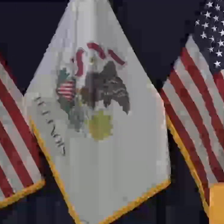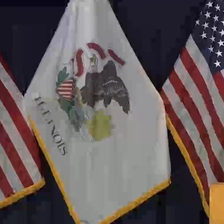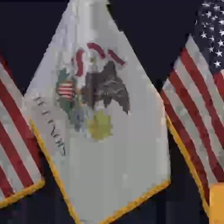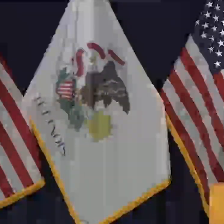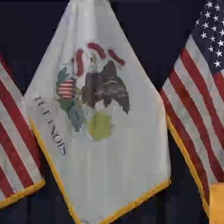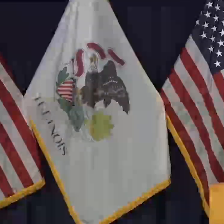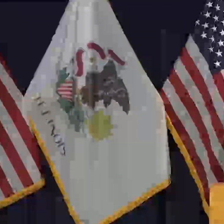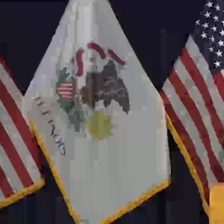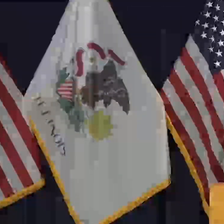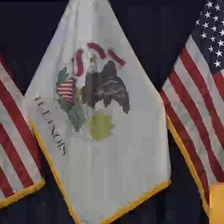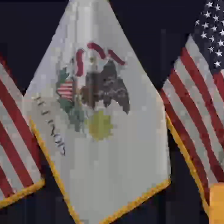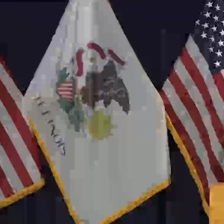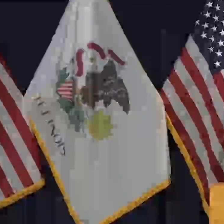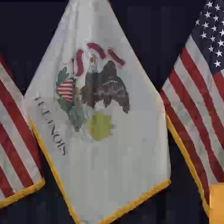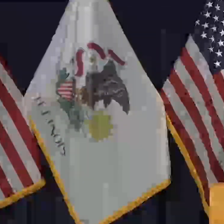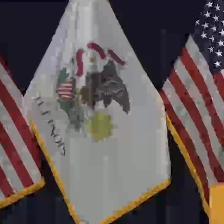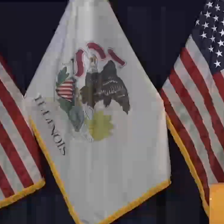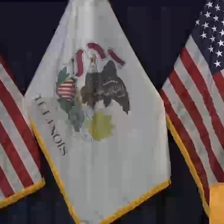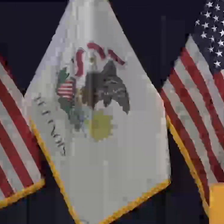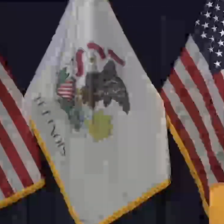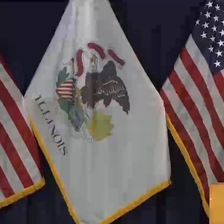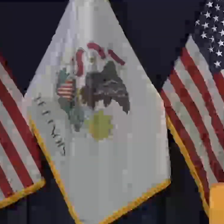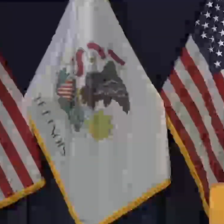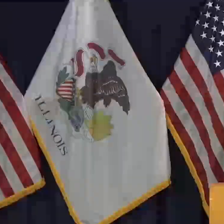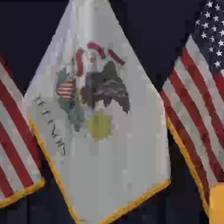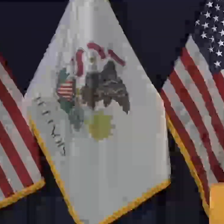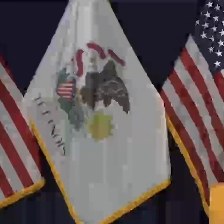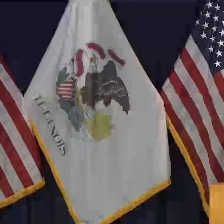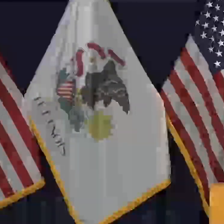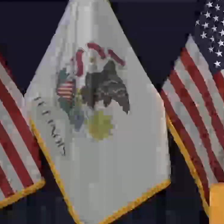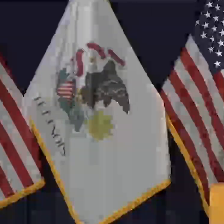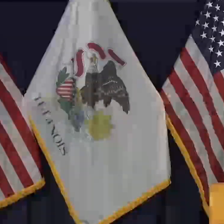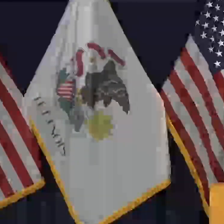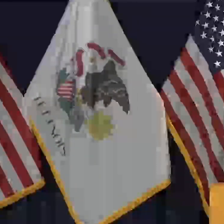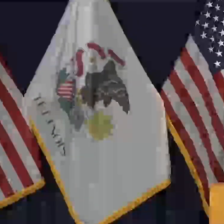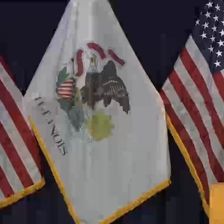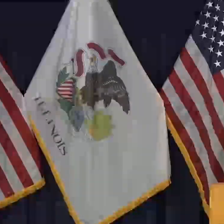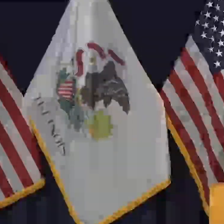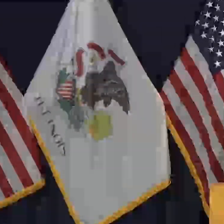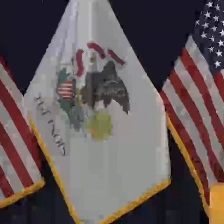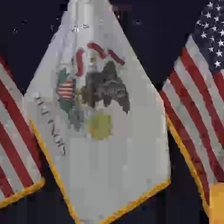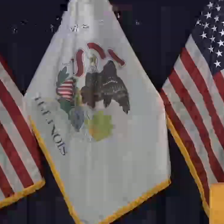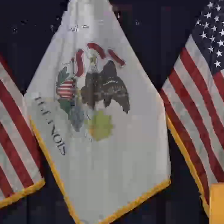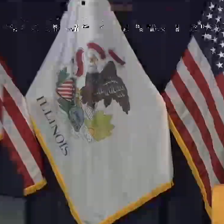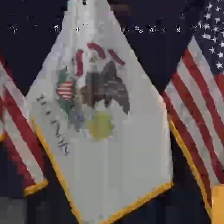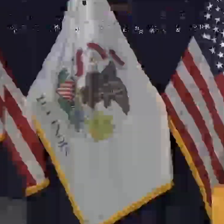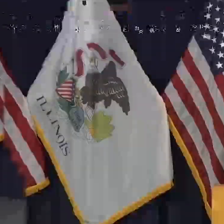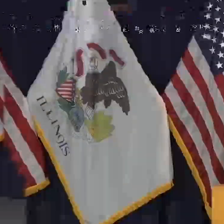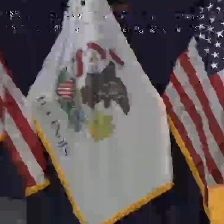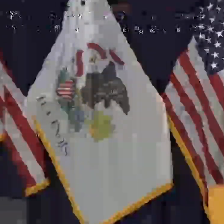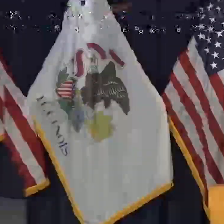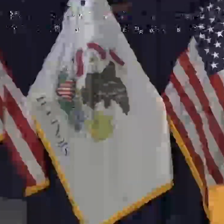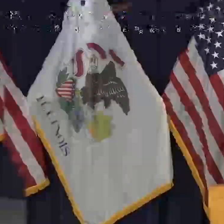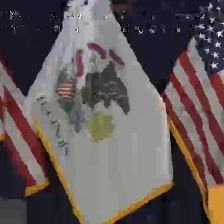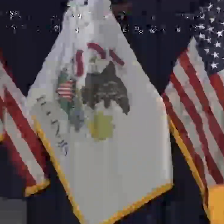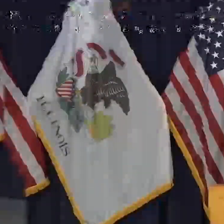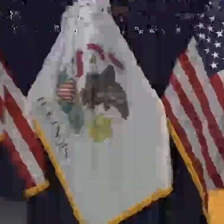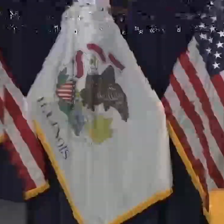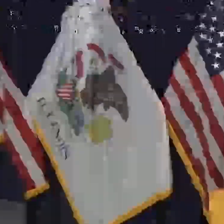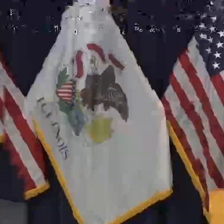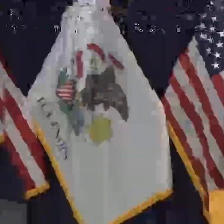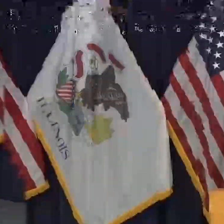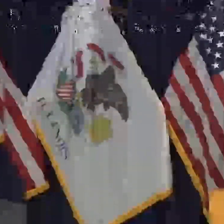número uno es la seguridad y bienestar de nuestra comunidad. También insto a los empleados de pequeñas